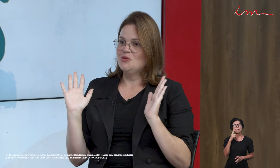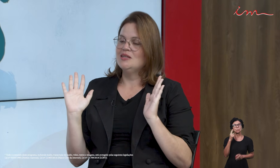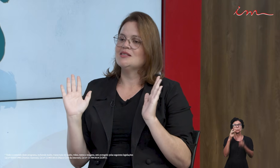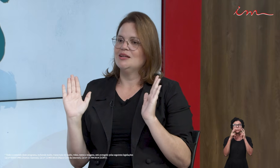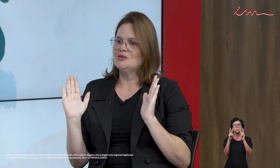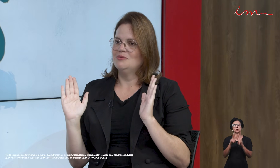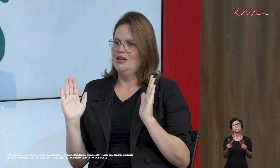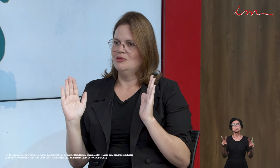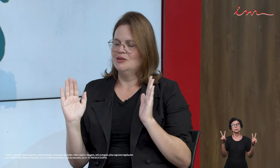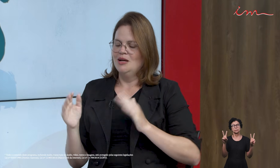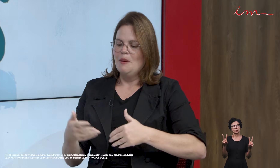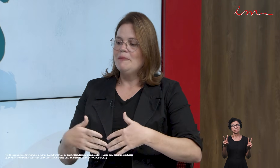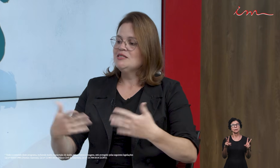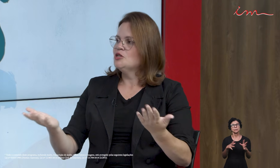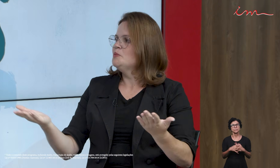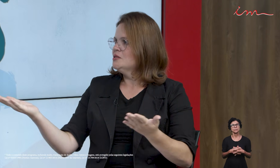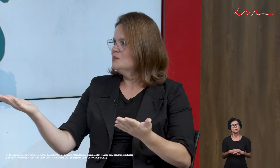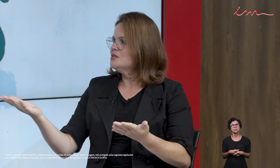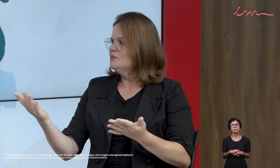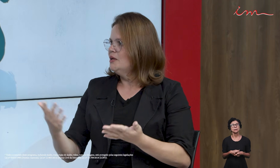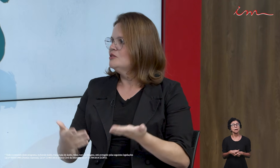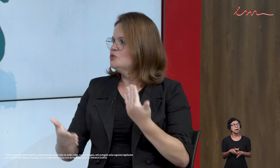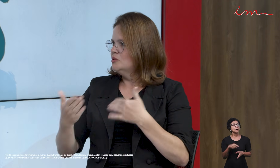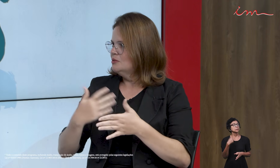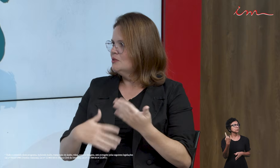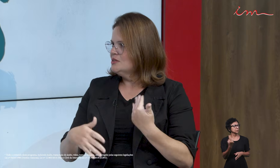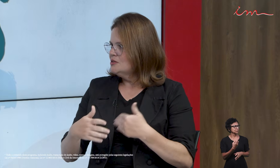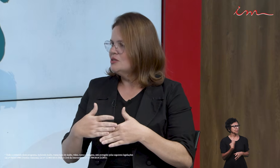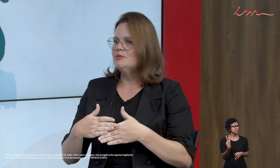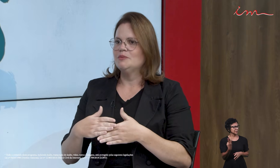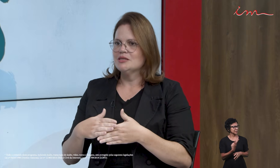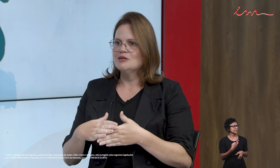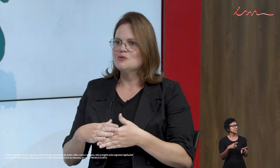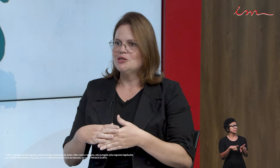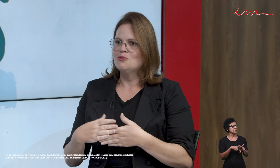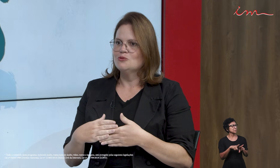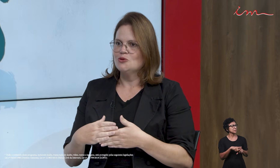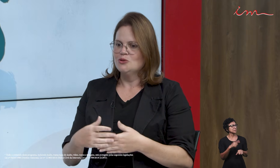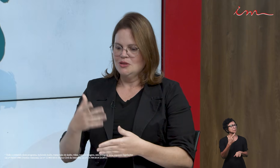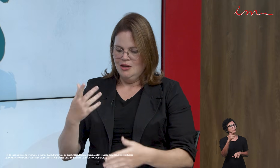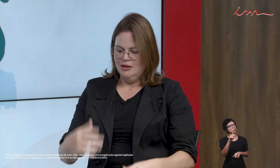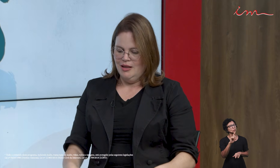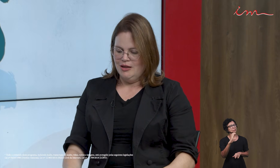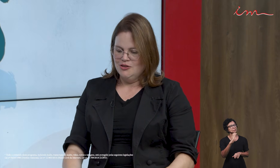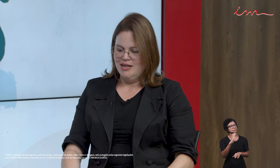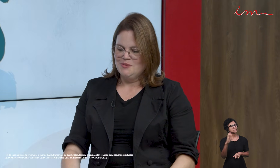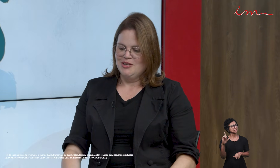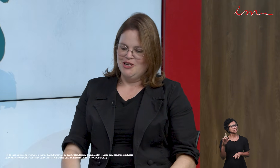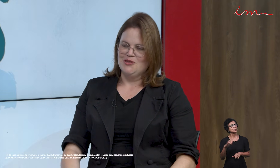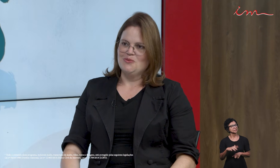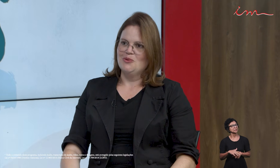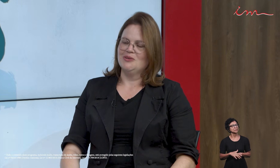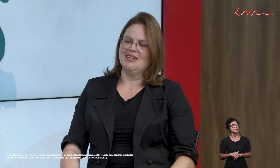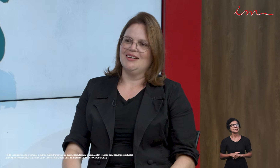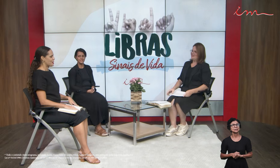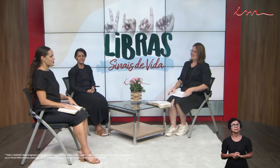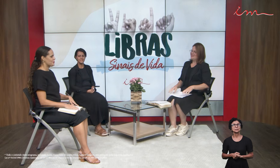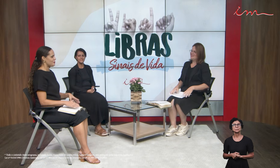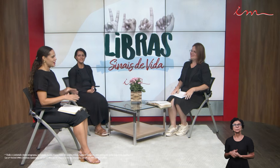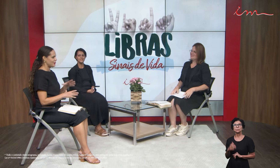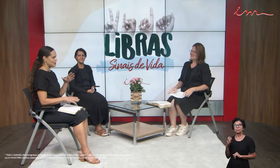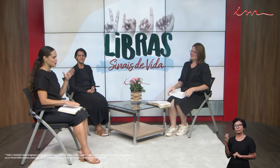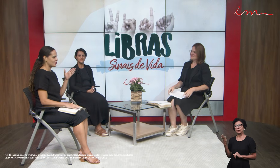conseguir visualizar isso melhor. Mas nós pensamos também, estudando antes, nós também pensamos em alguns outros. Nath, traz para a gente um pouco,